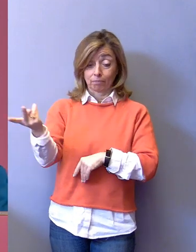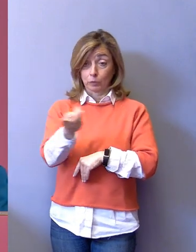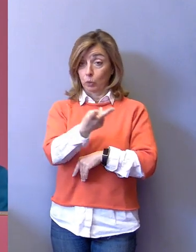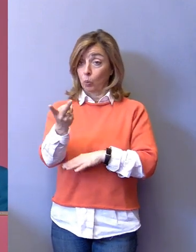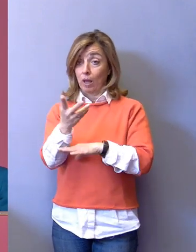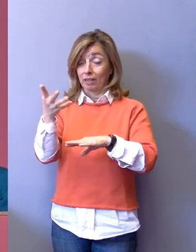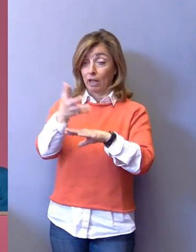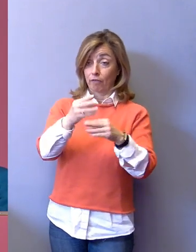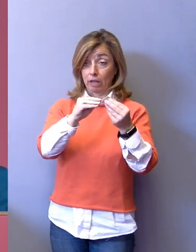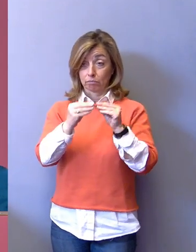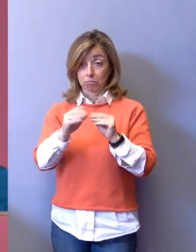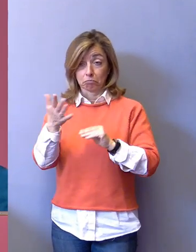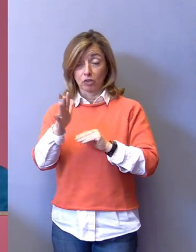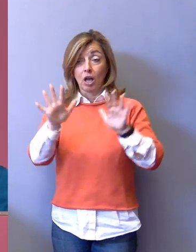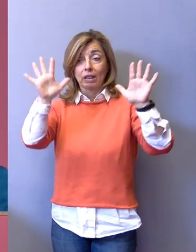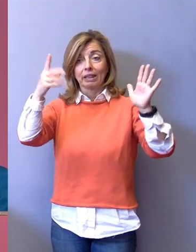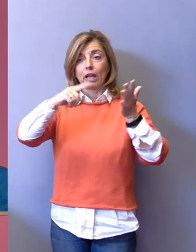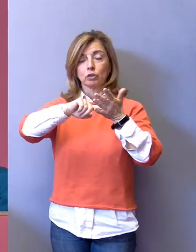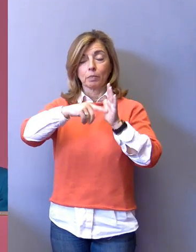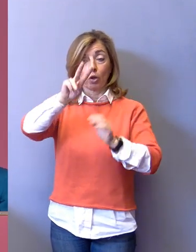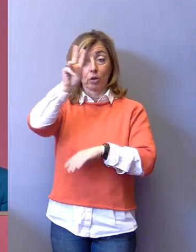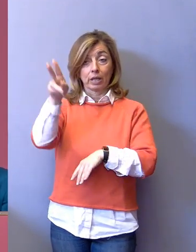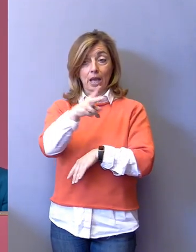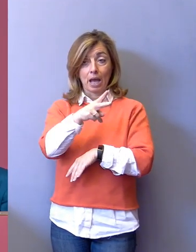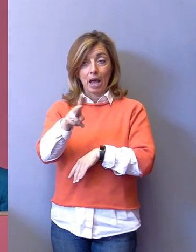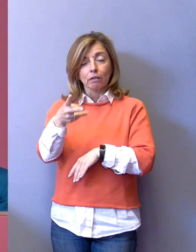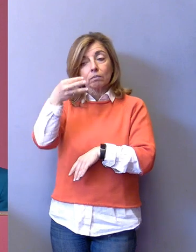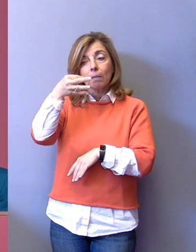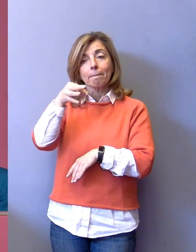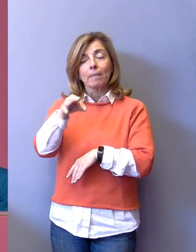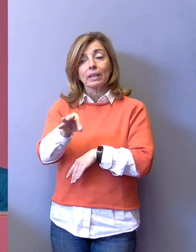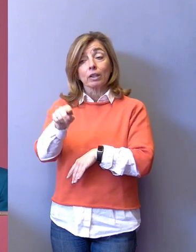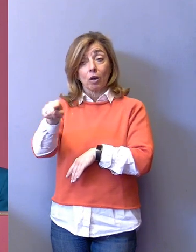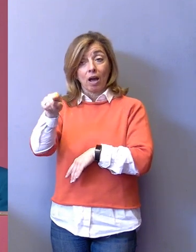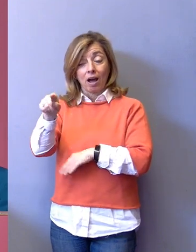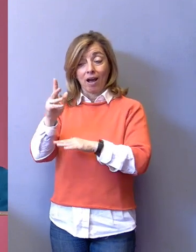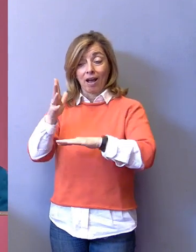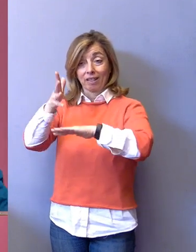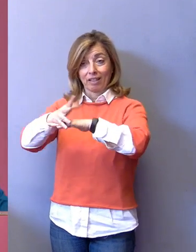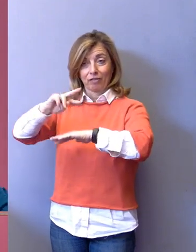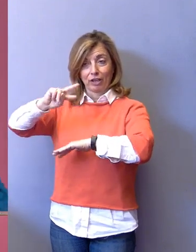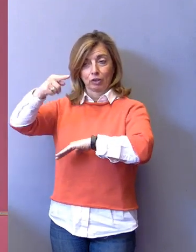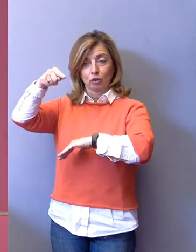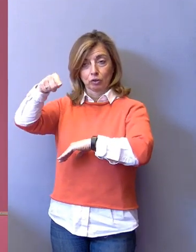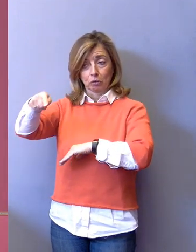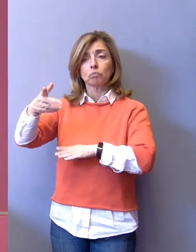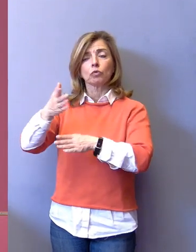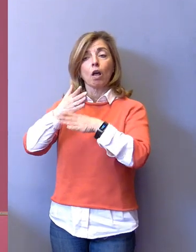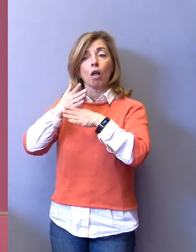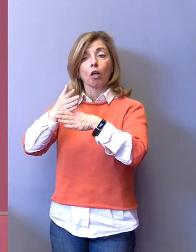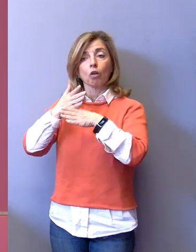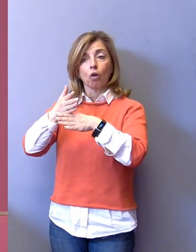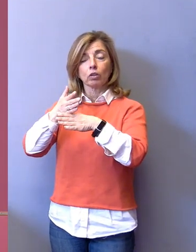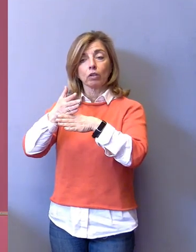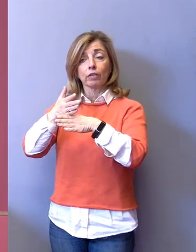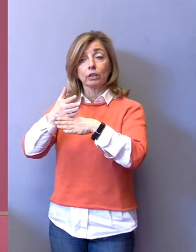due interventi di quasi 10 milioni di euro in particolar modo questo secondo intervento Noi l'abbiamo condiviso con